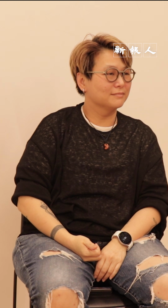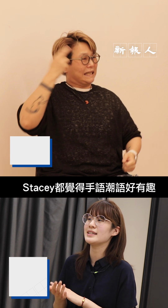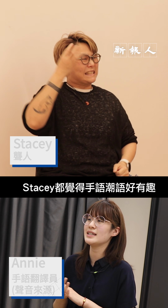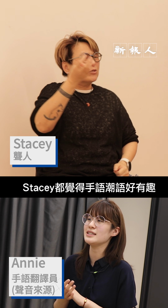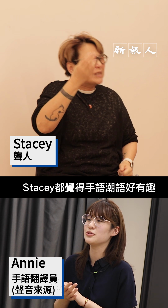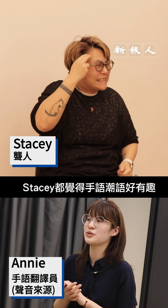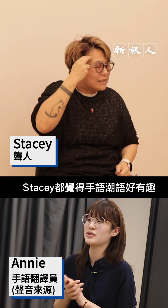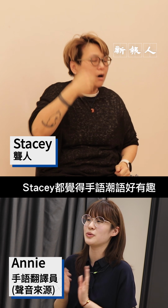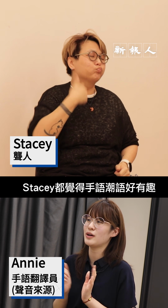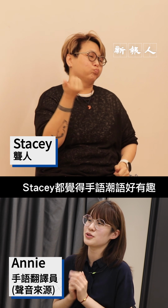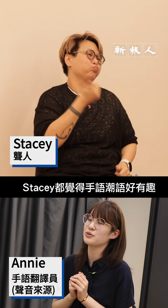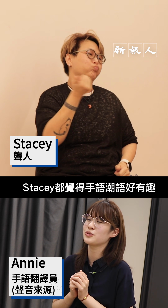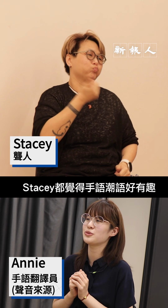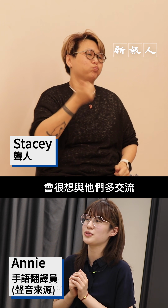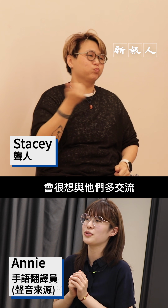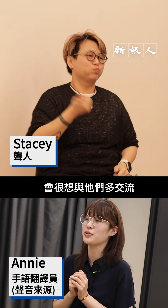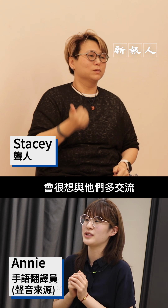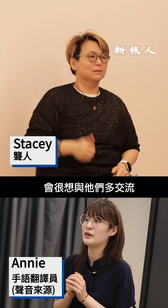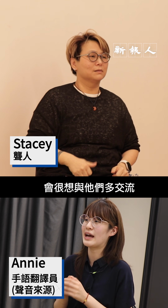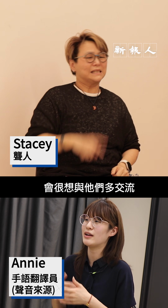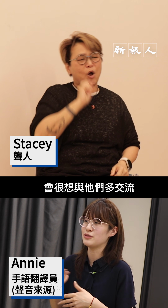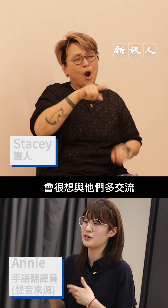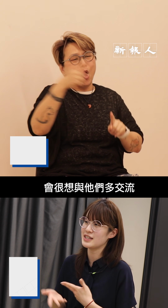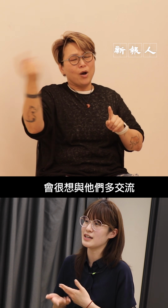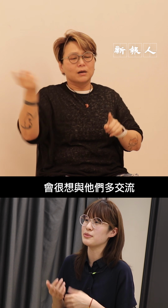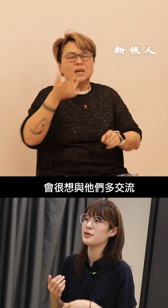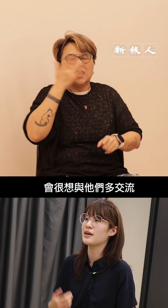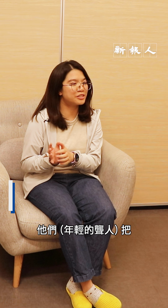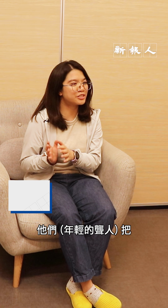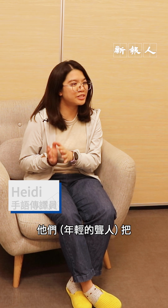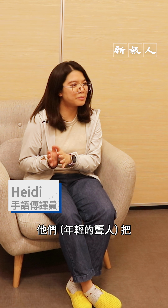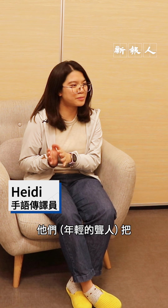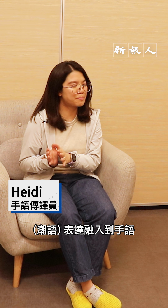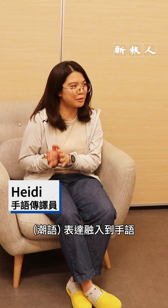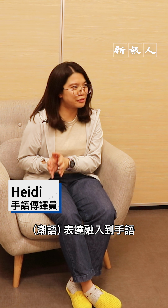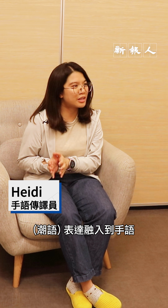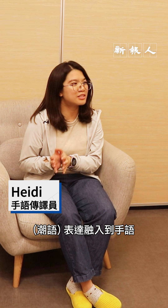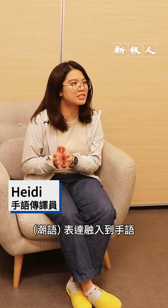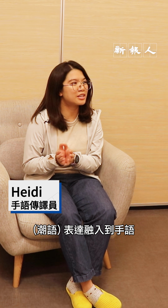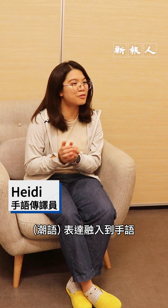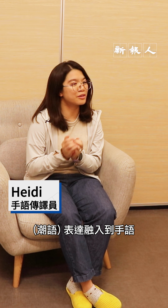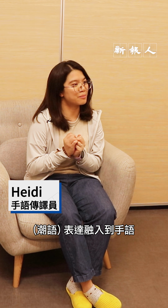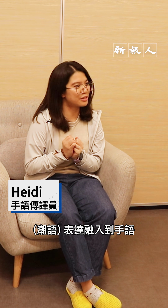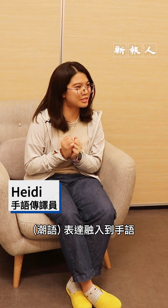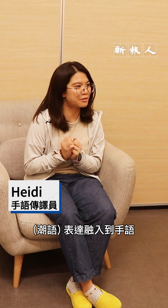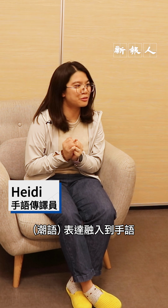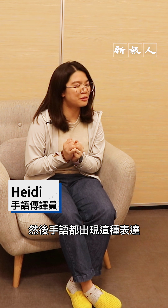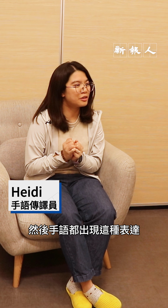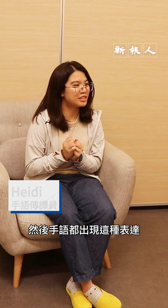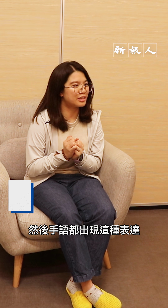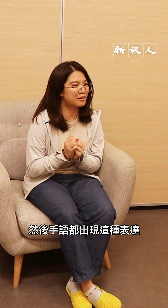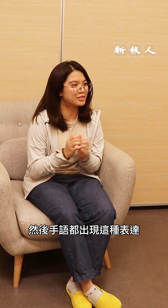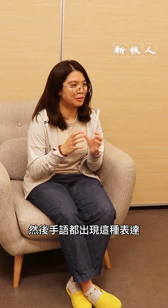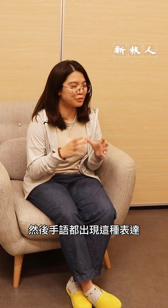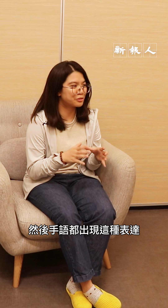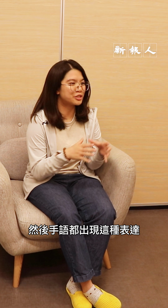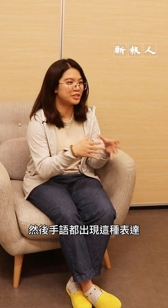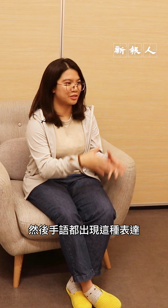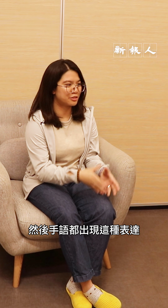但係時都會覺得好有趣喎，都會想同佢哋去交流多啲咁樣。 你將啲表達自己融入咗去手語，然後手語都出現咗呢種